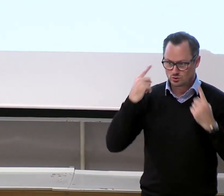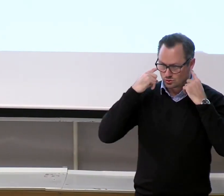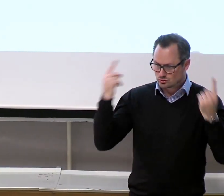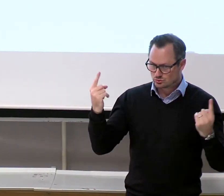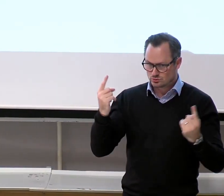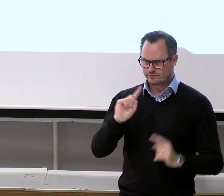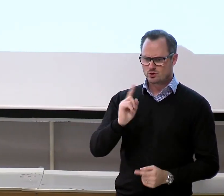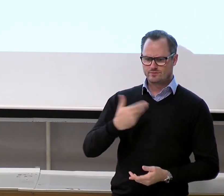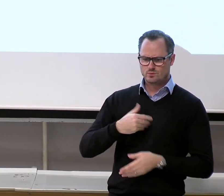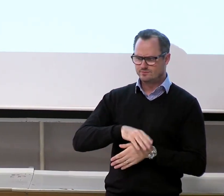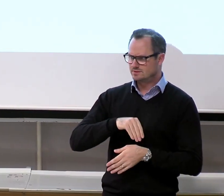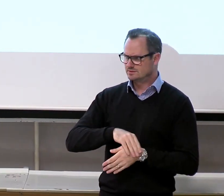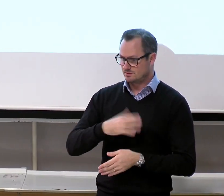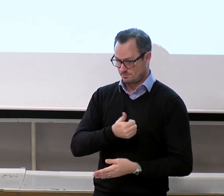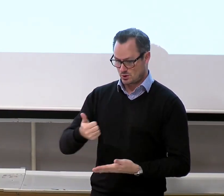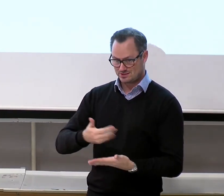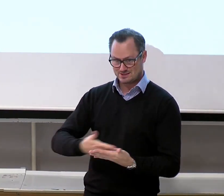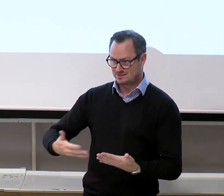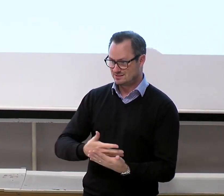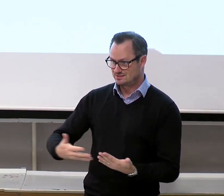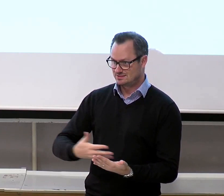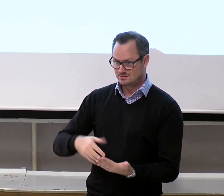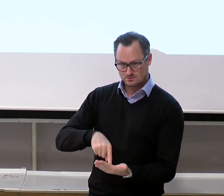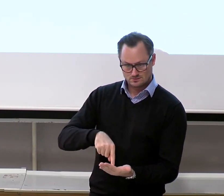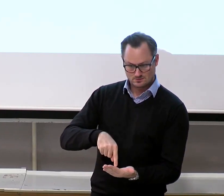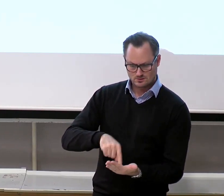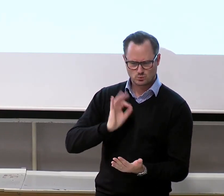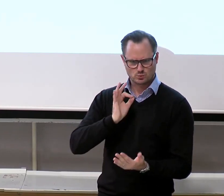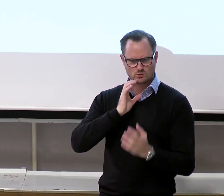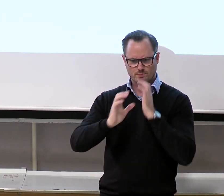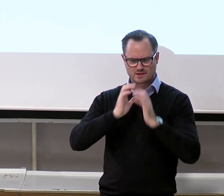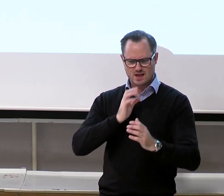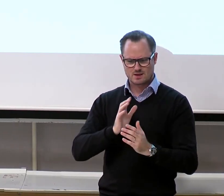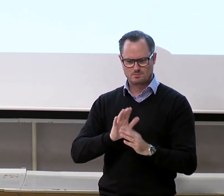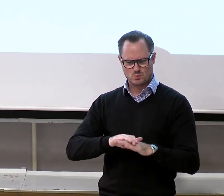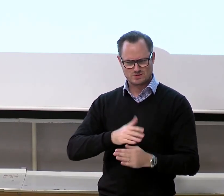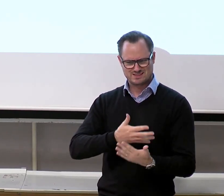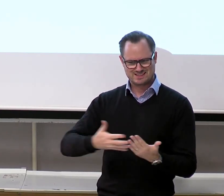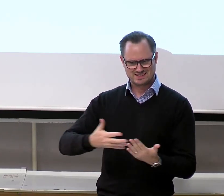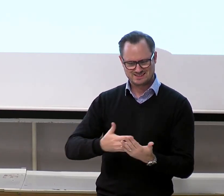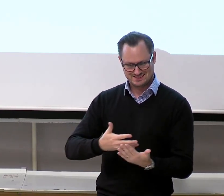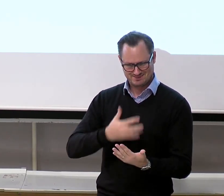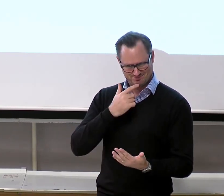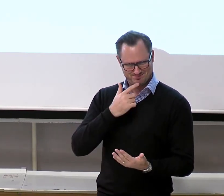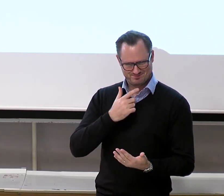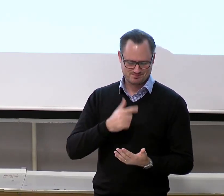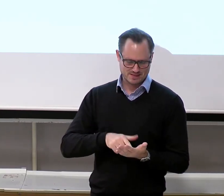många olika sätt. Och vi döva i Sverige får input mest via den skrivna